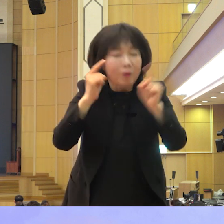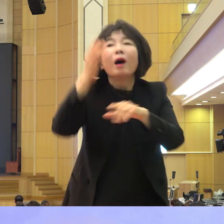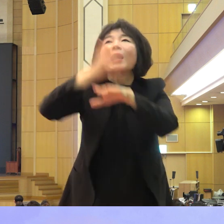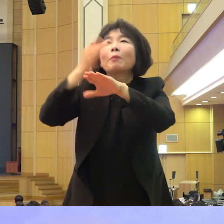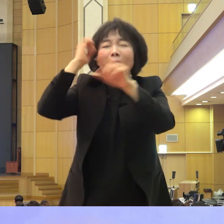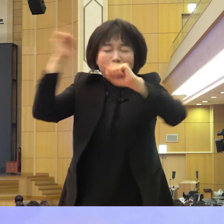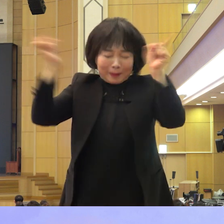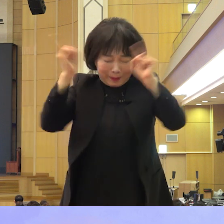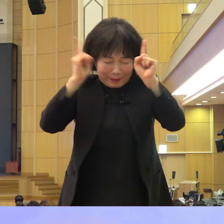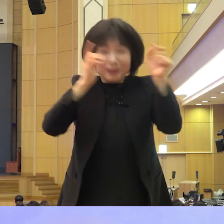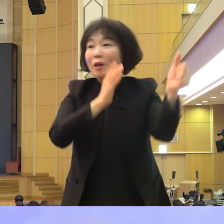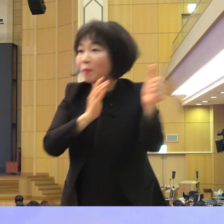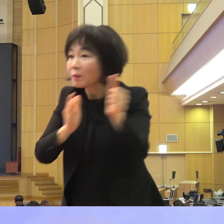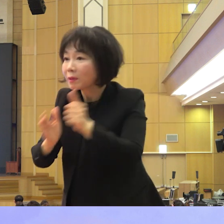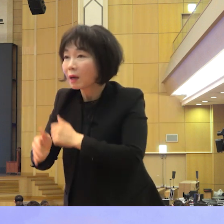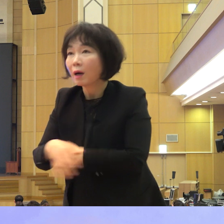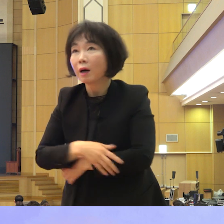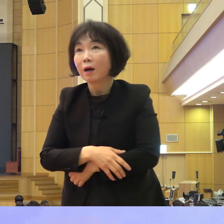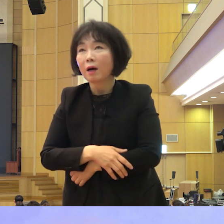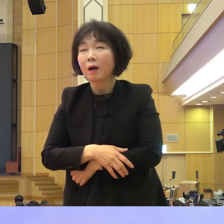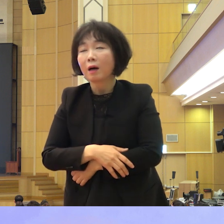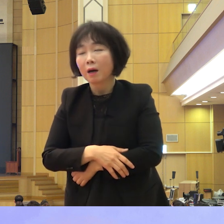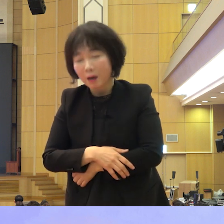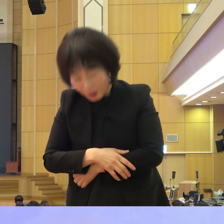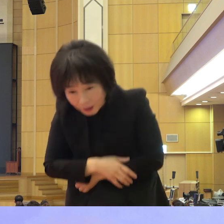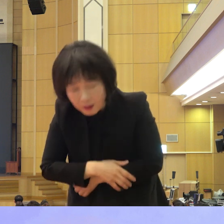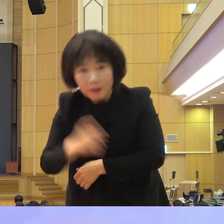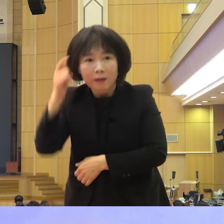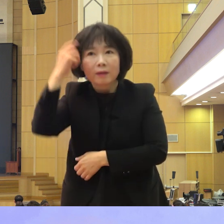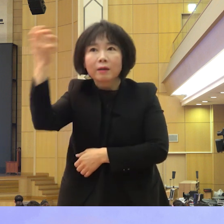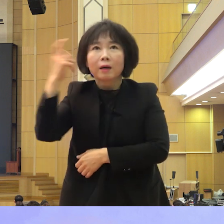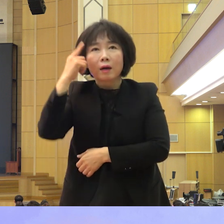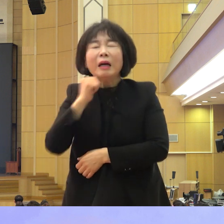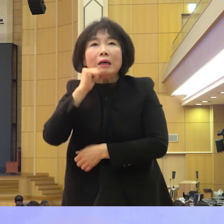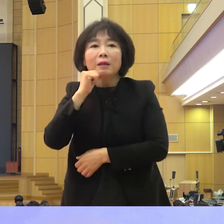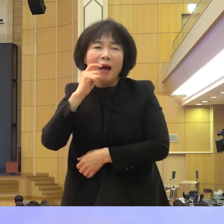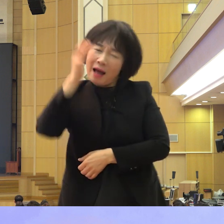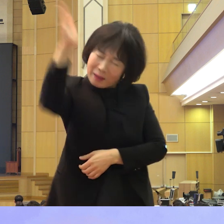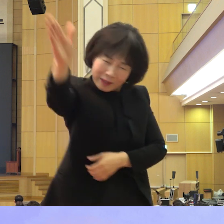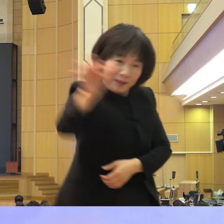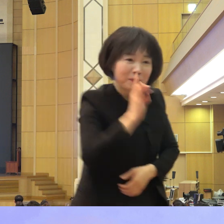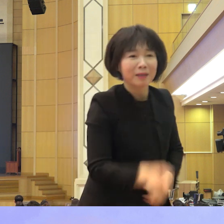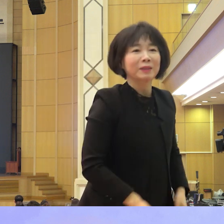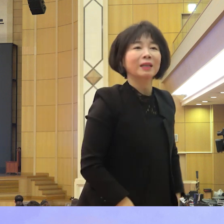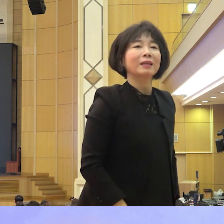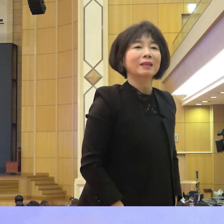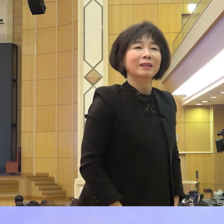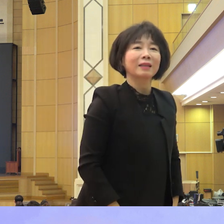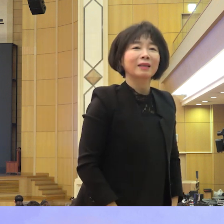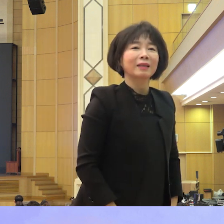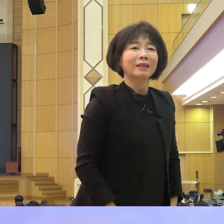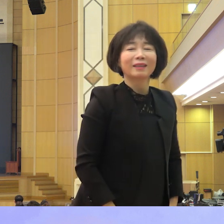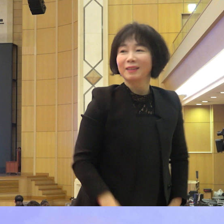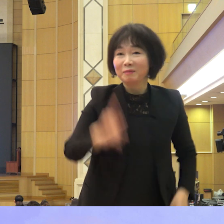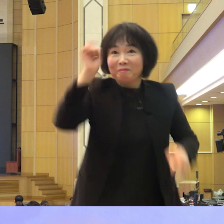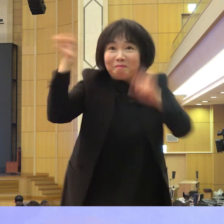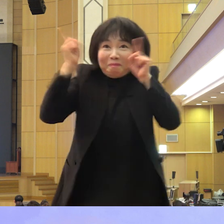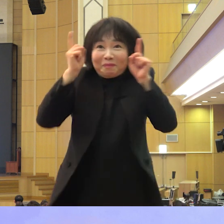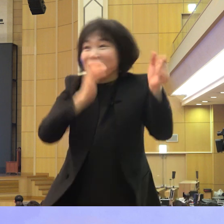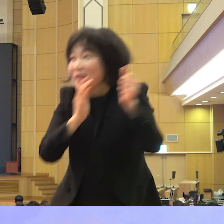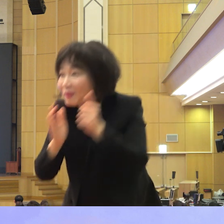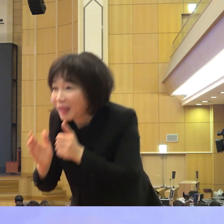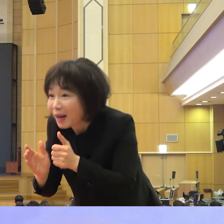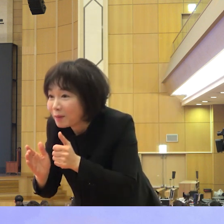감사로 깨어있고, 깨어있어야지 잠자는 신앙이 되면 안 되는 것입니다. 그래서 바울이